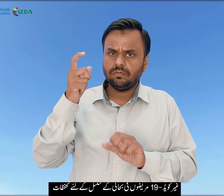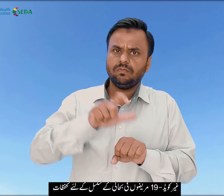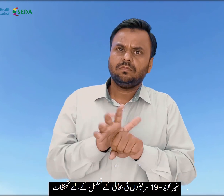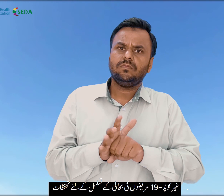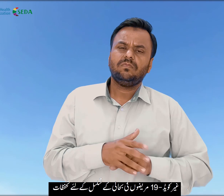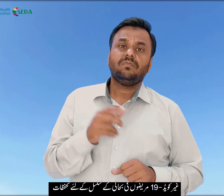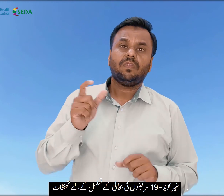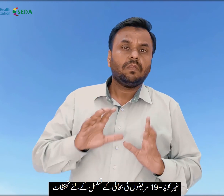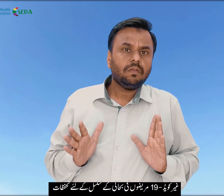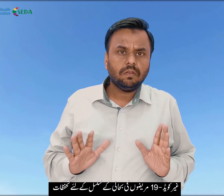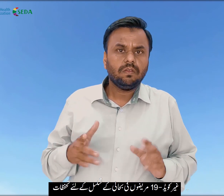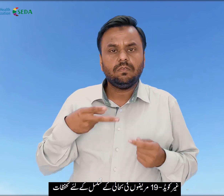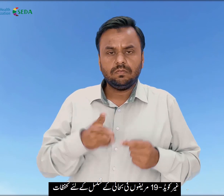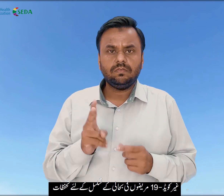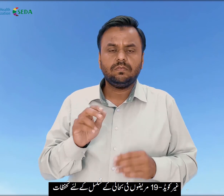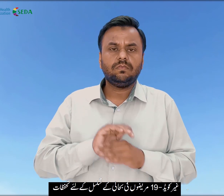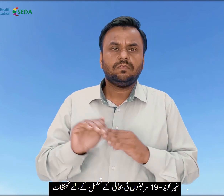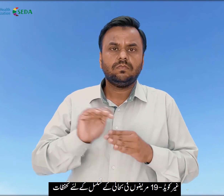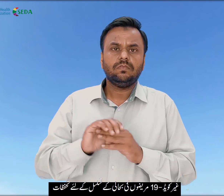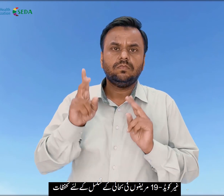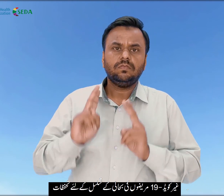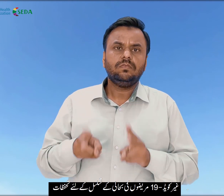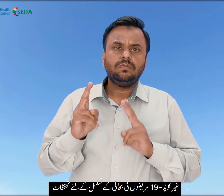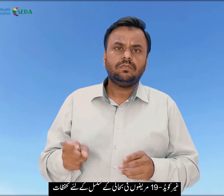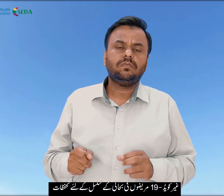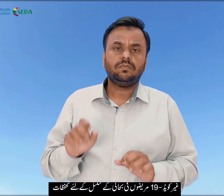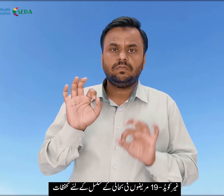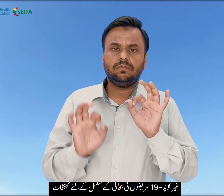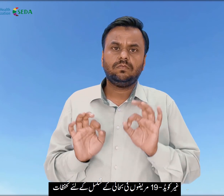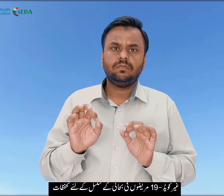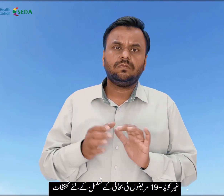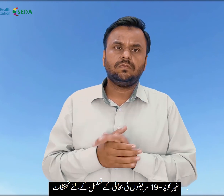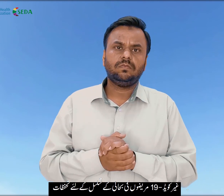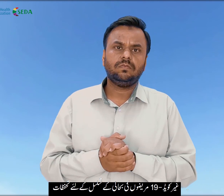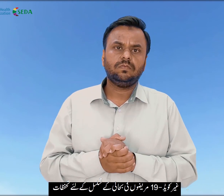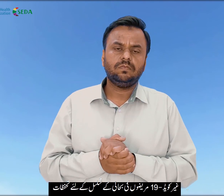غیر کووڈ-19 مریضوں کی بحالی کے تسلسل کے لیے تحفظات۔